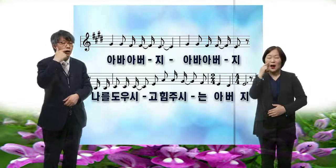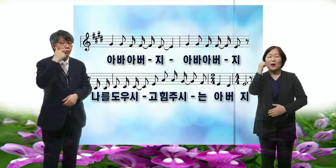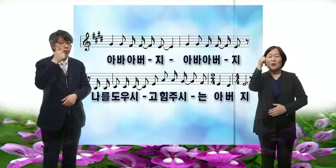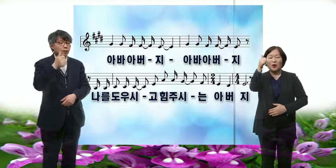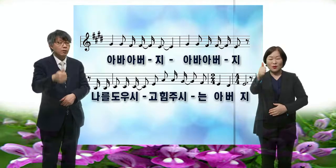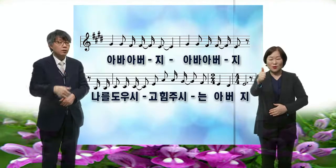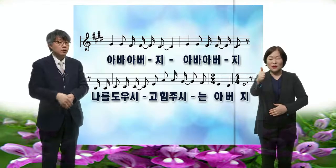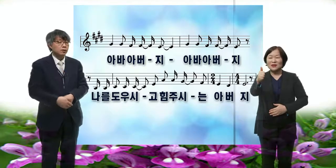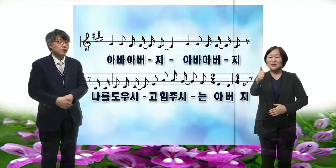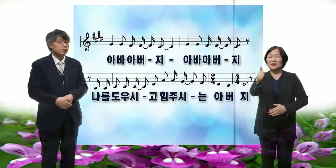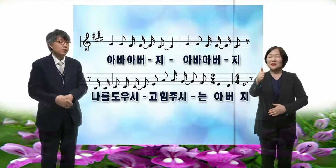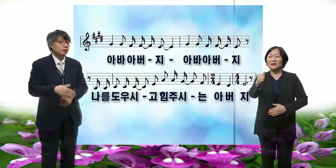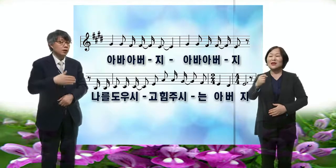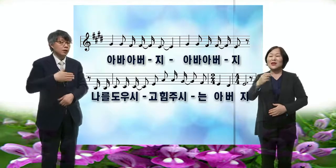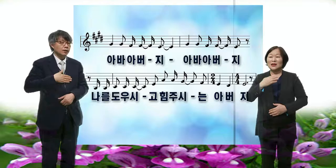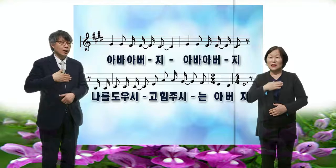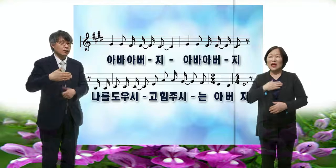아바 아버지, 나를